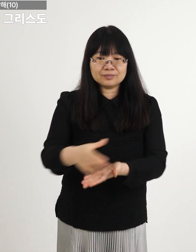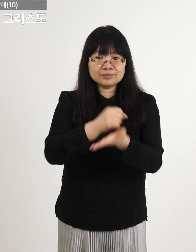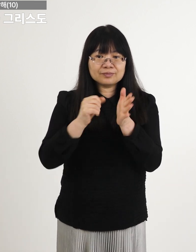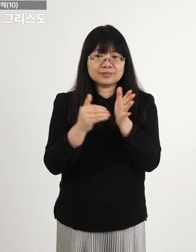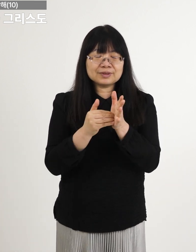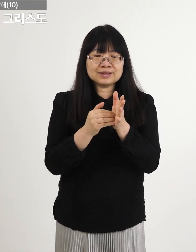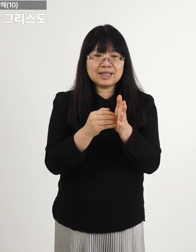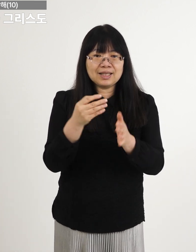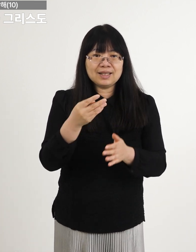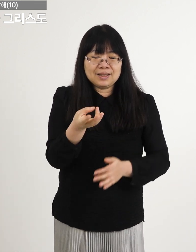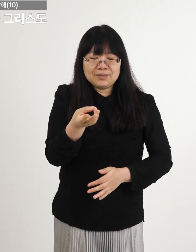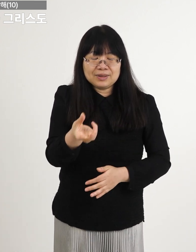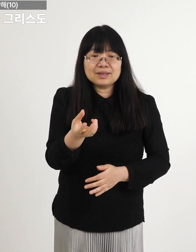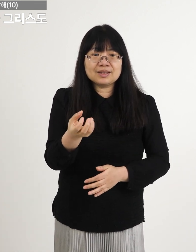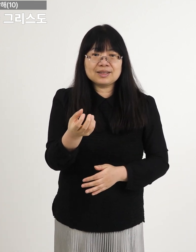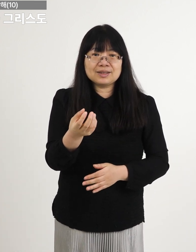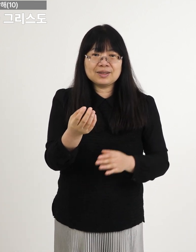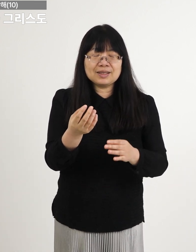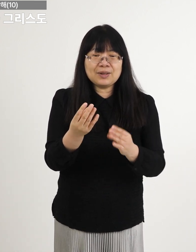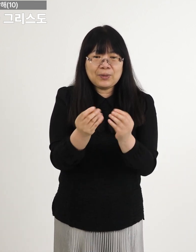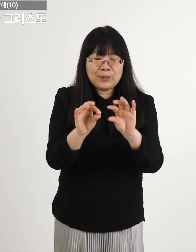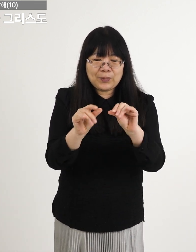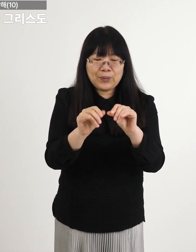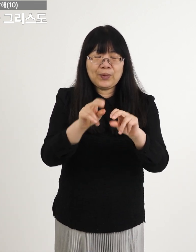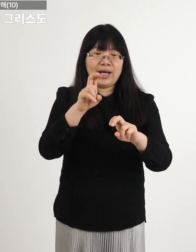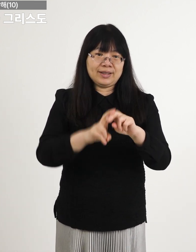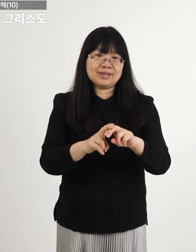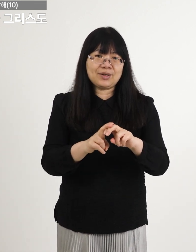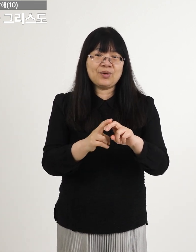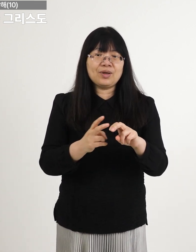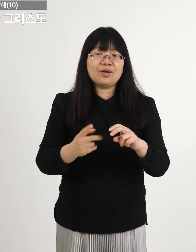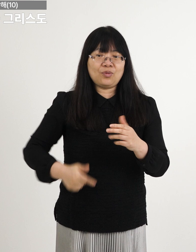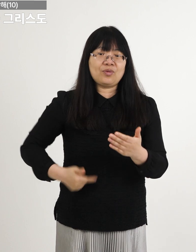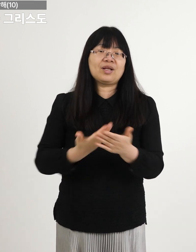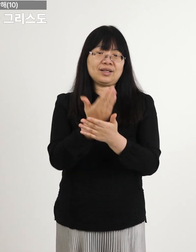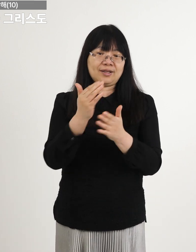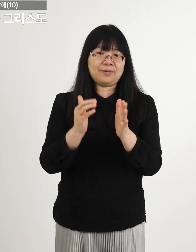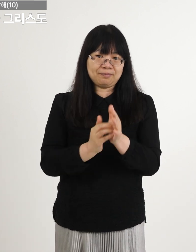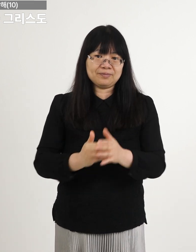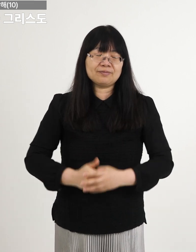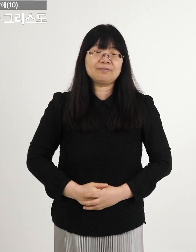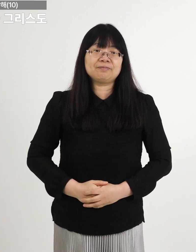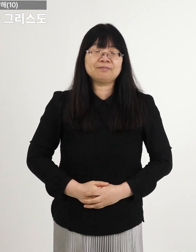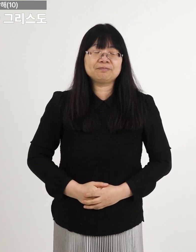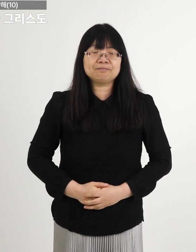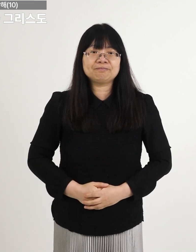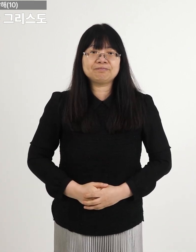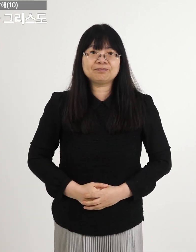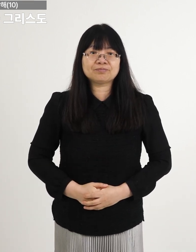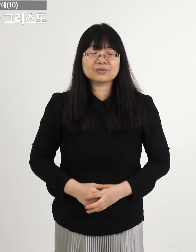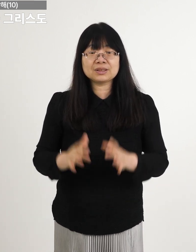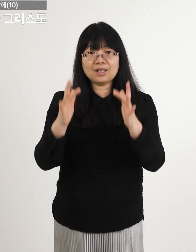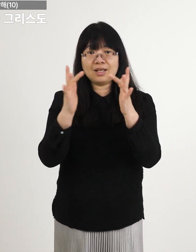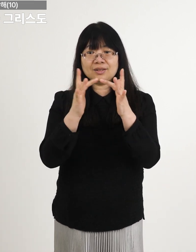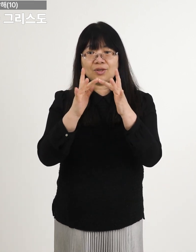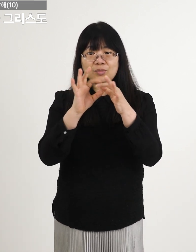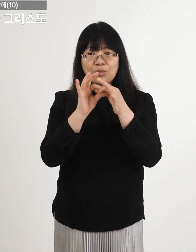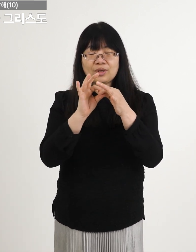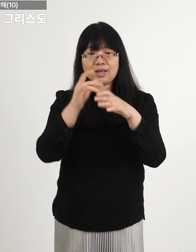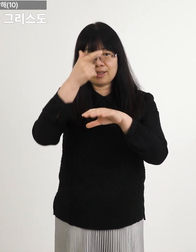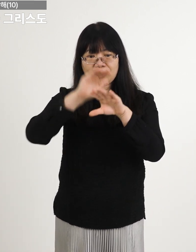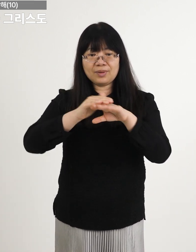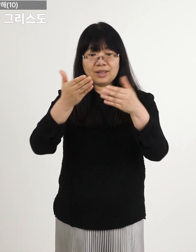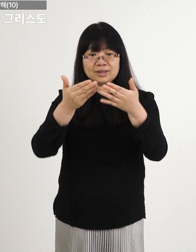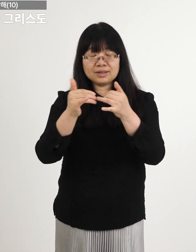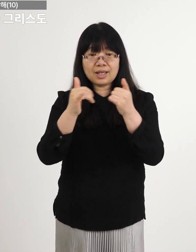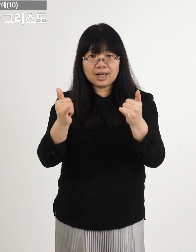거두어드리고 티끌과 제 가운데에서 회개하나이다. 자, 앞을 보세요. 우리 온라인으로 예배드리는 분들도